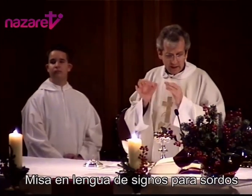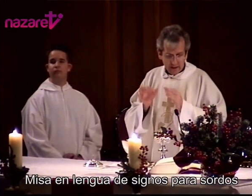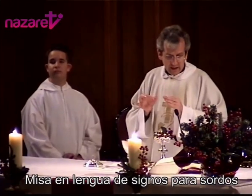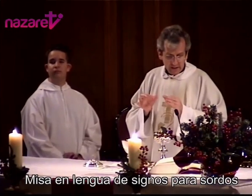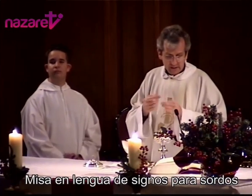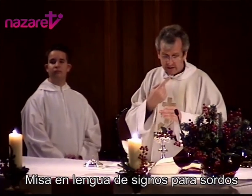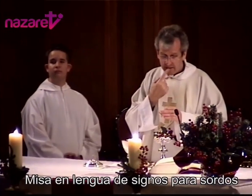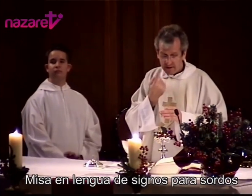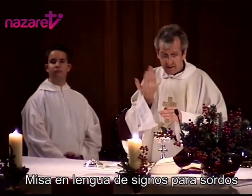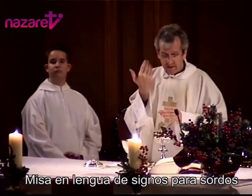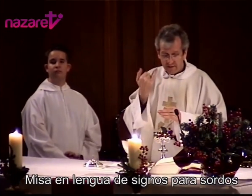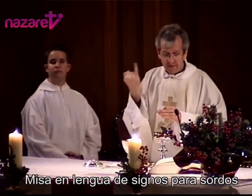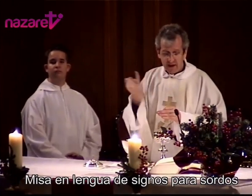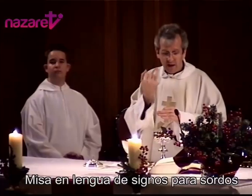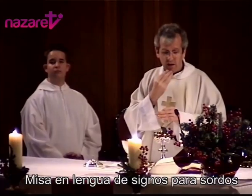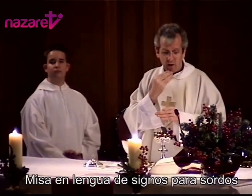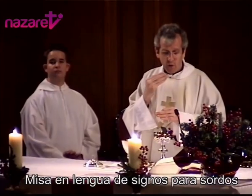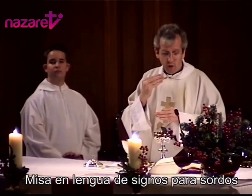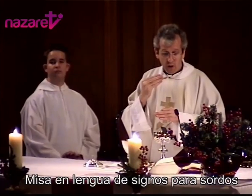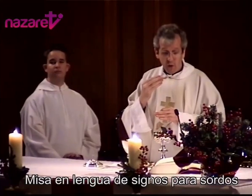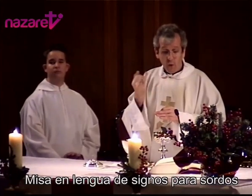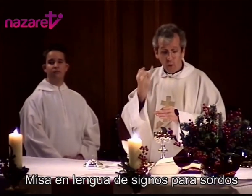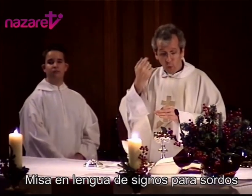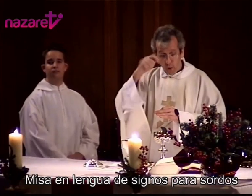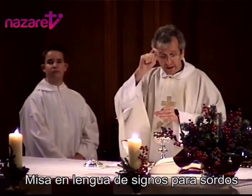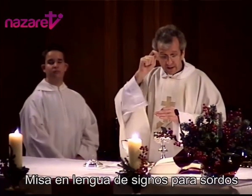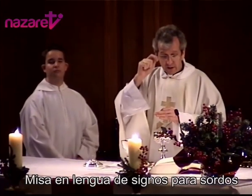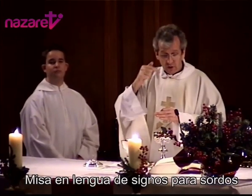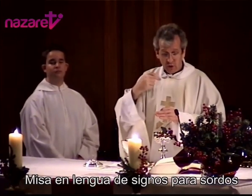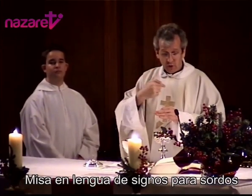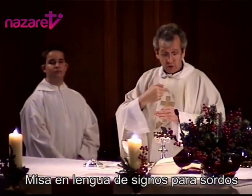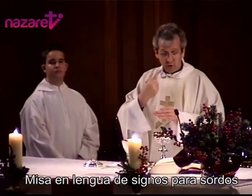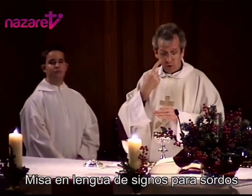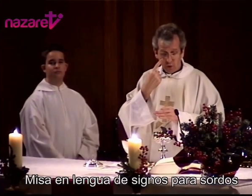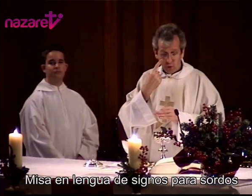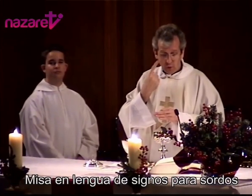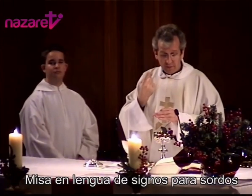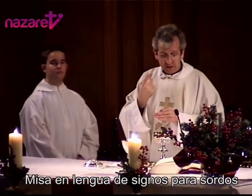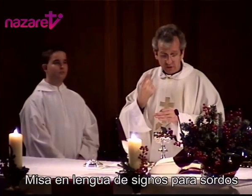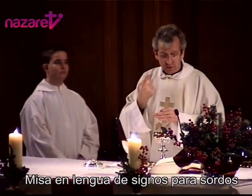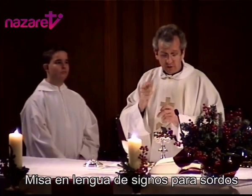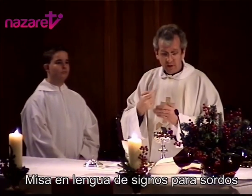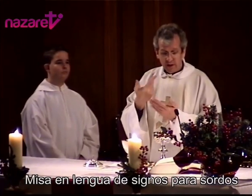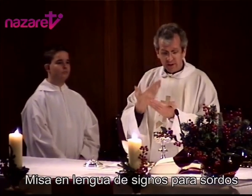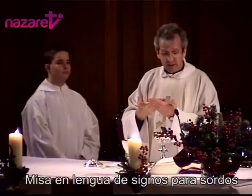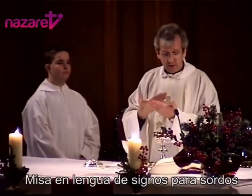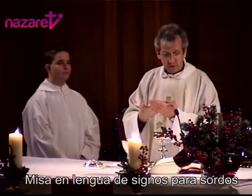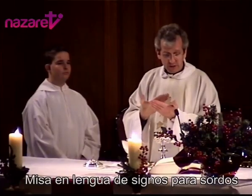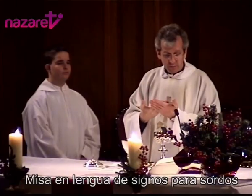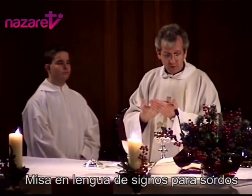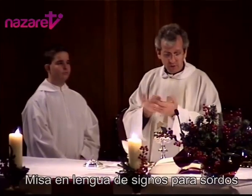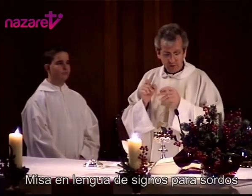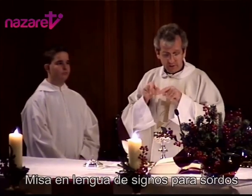Este es de quien decía Juan: yo lo he visto y he